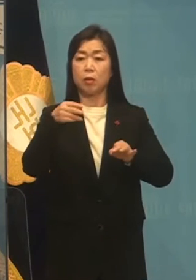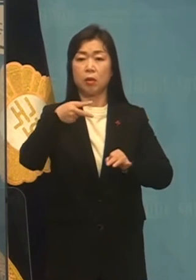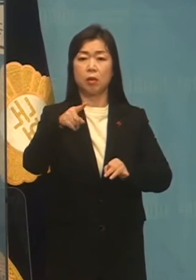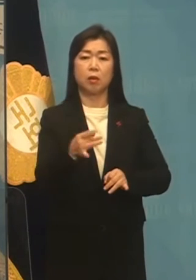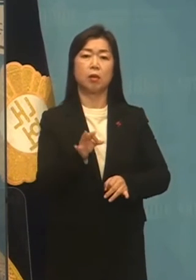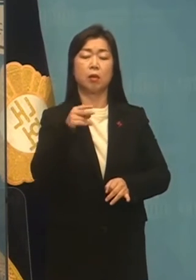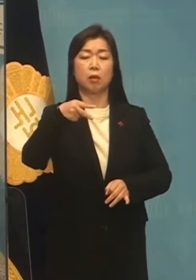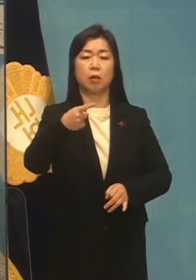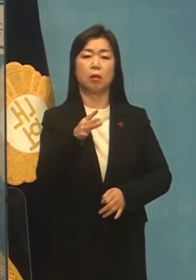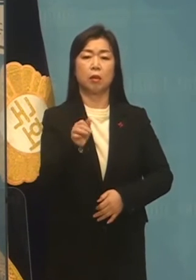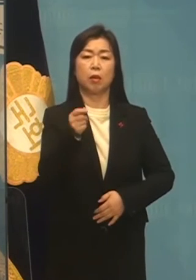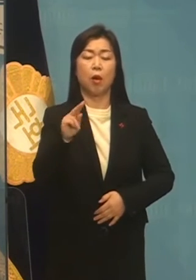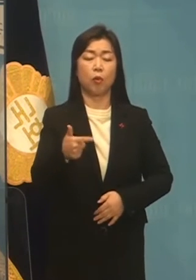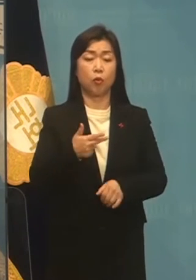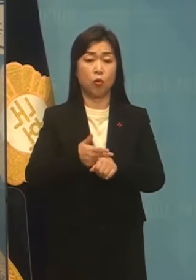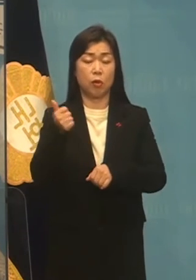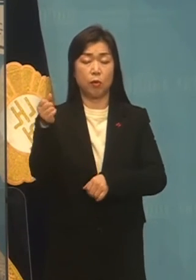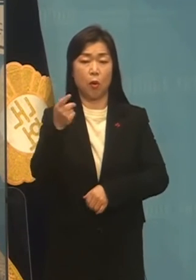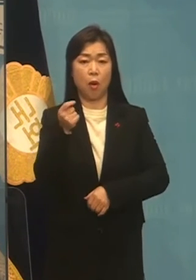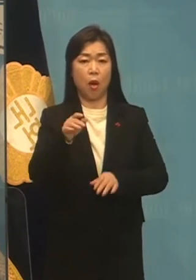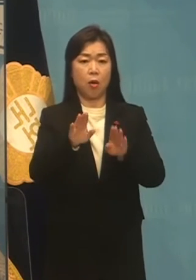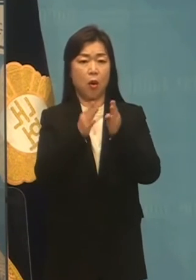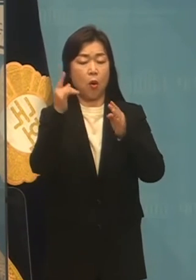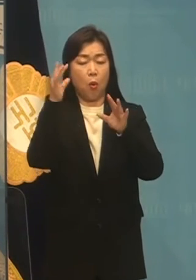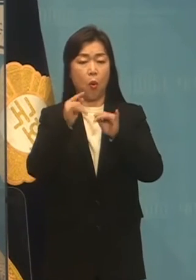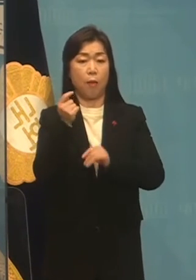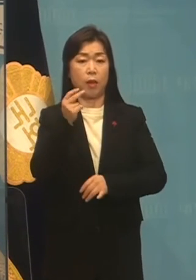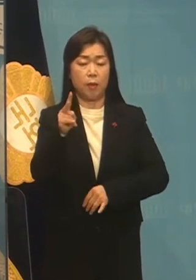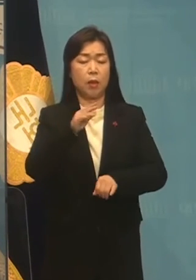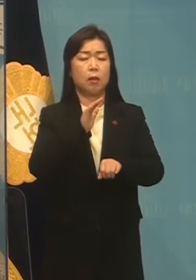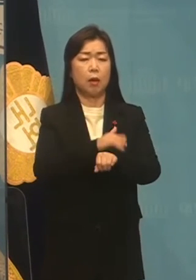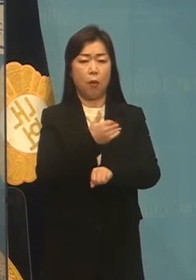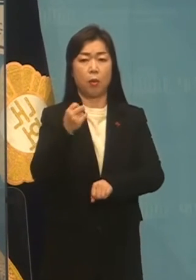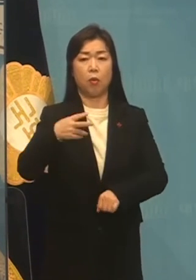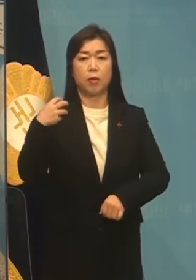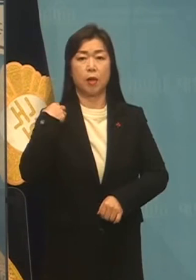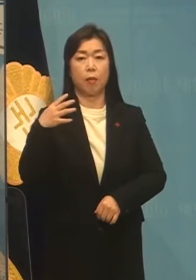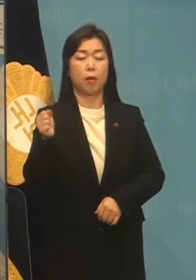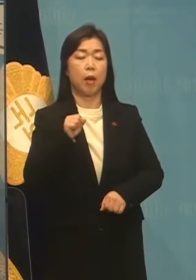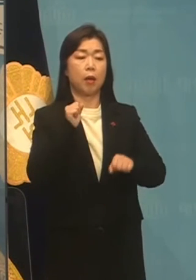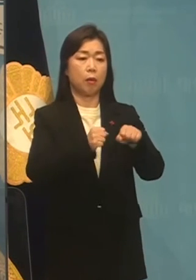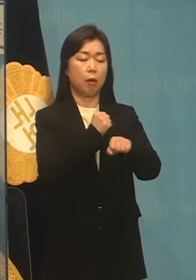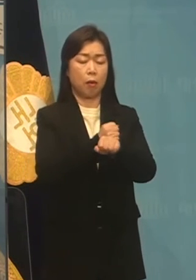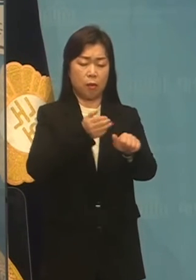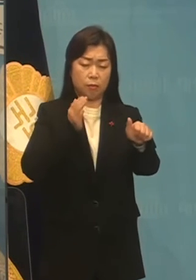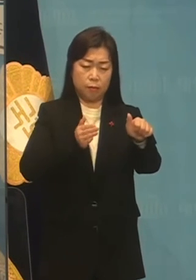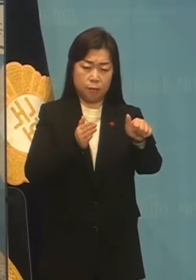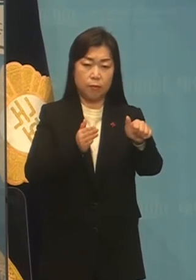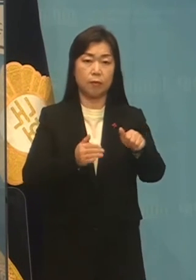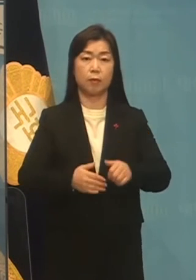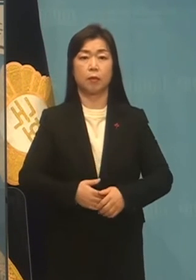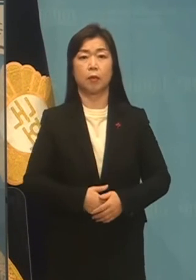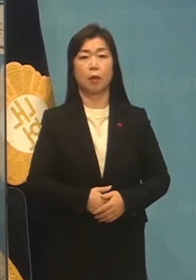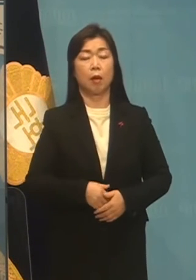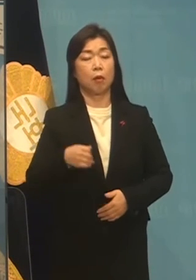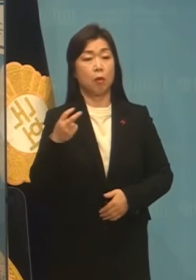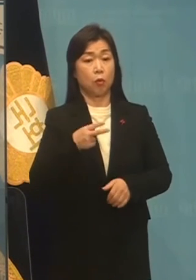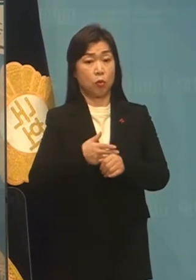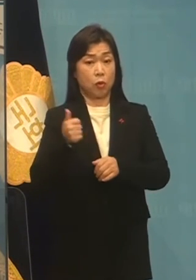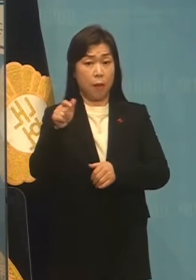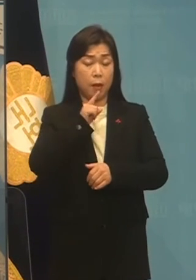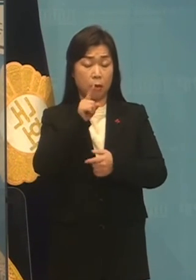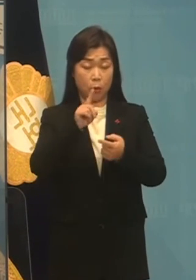비롯한 열린공감TV 등의 사과는 물론 책임있는 행동을 해줄 것을 강력하게 촉구합니다. 그리고